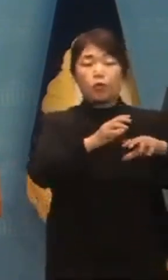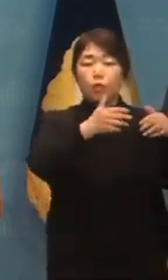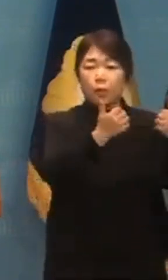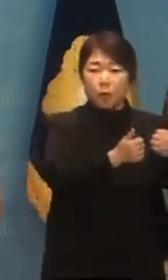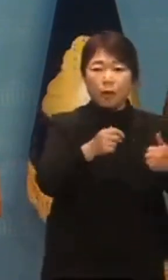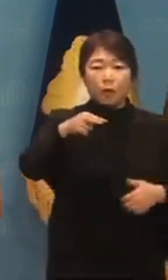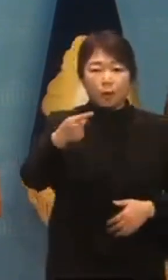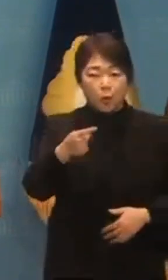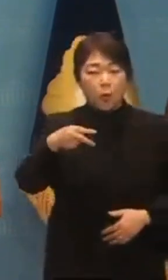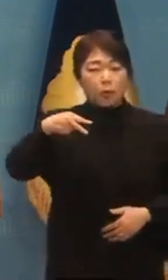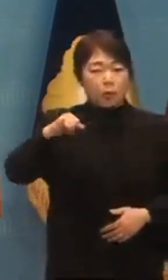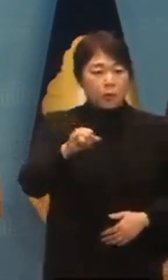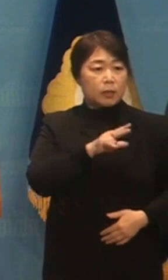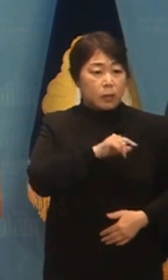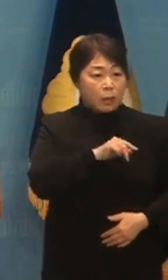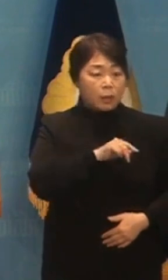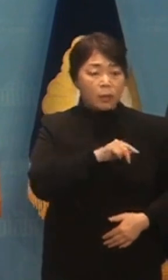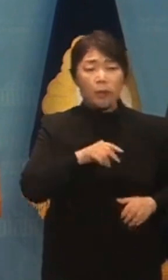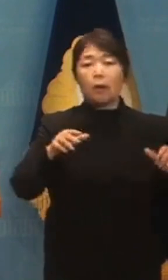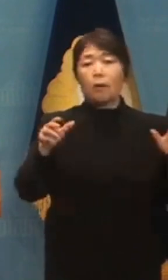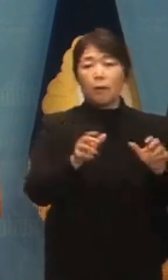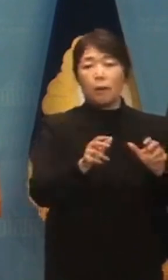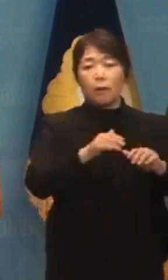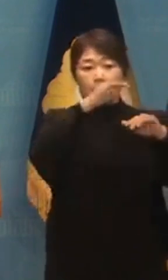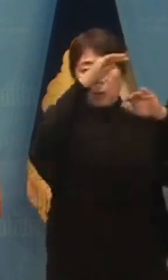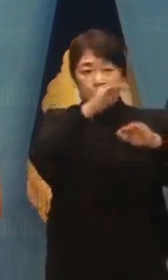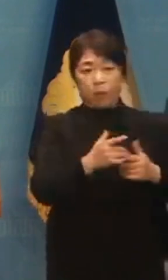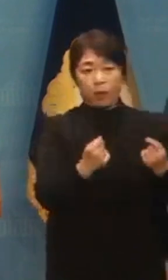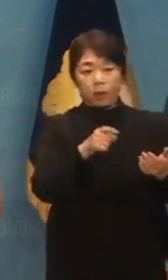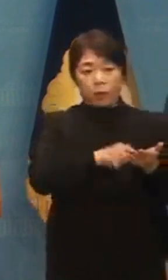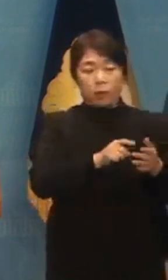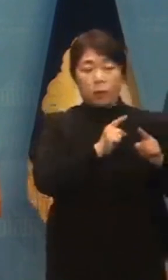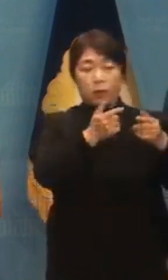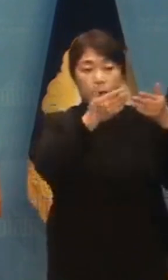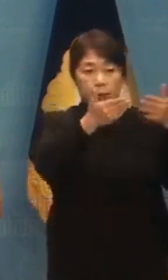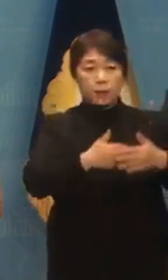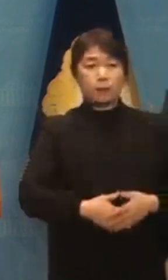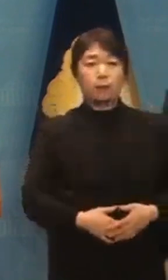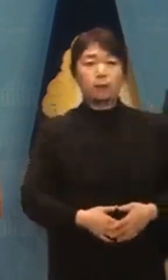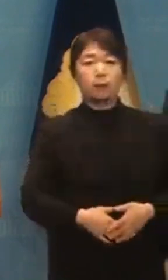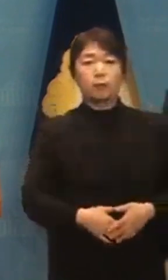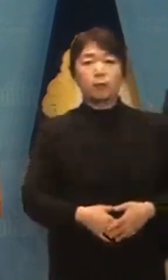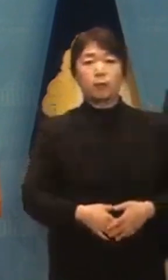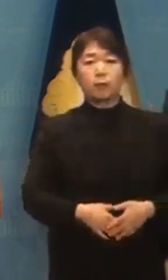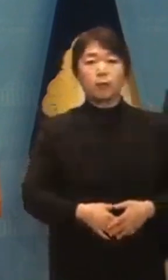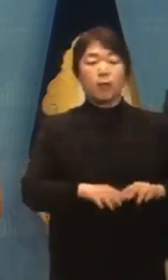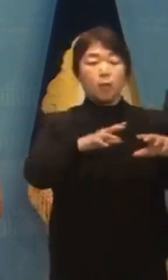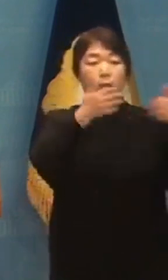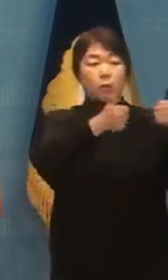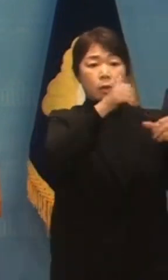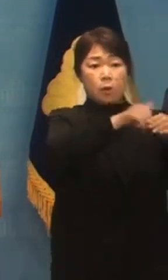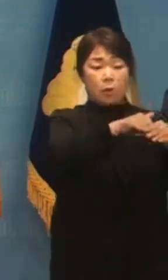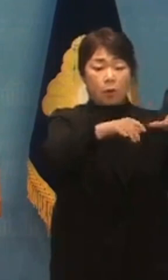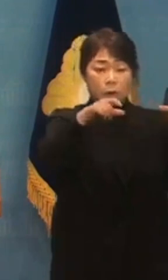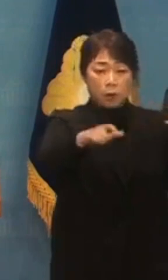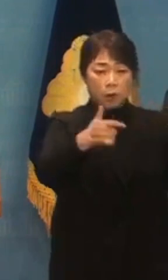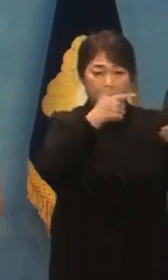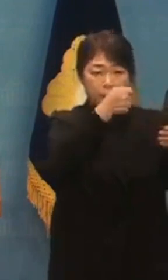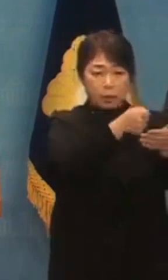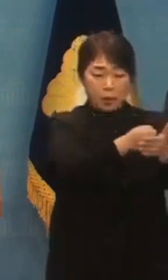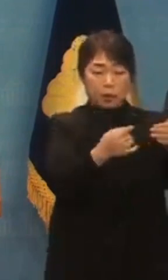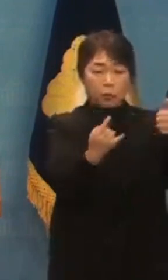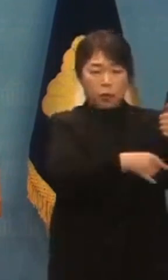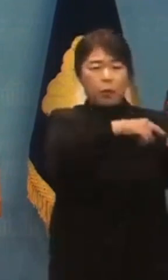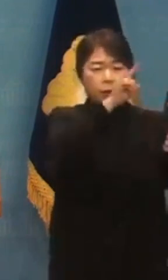국회의원, 도의원, 시의원들은 다음과 같이 촉구합니다. 국회의원 선거구